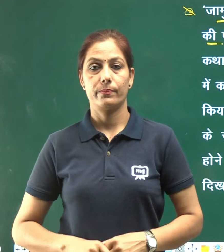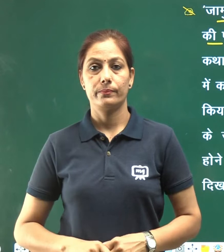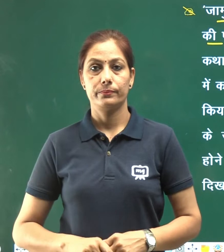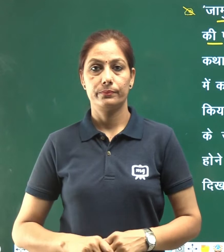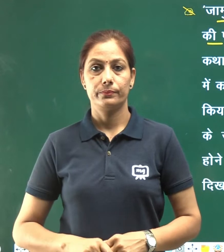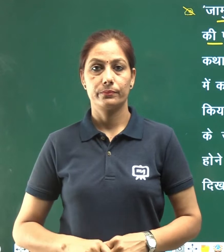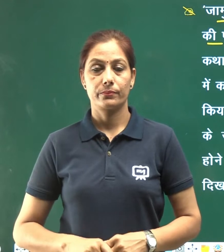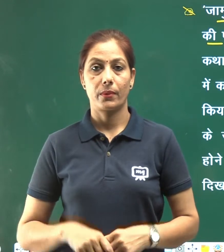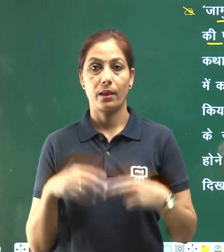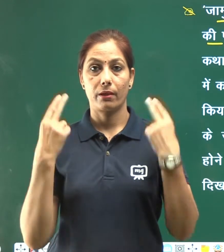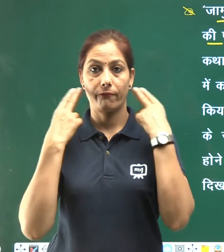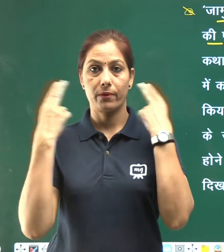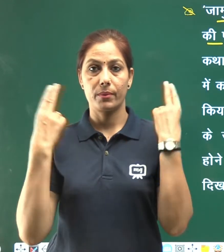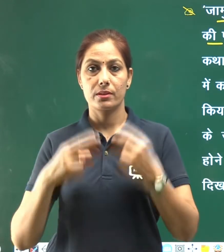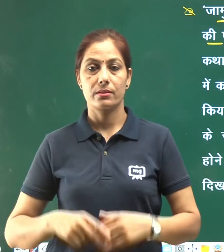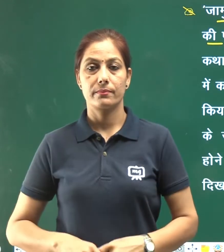एक प्रसिद्ध